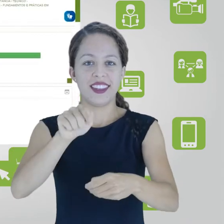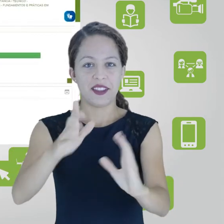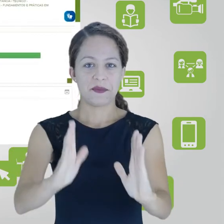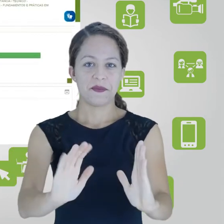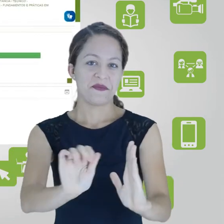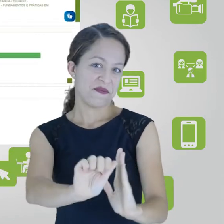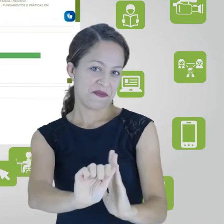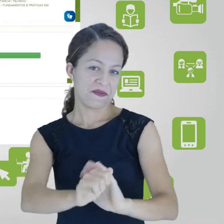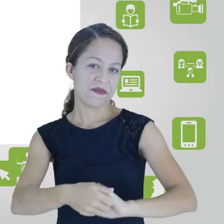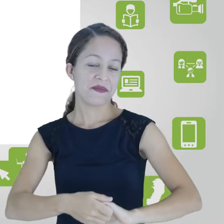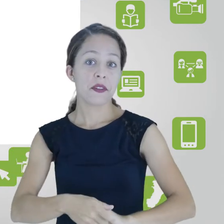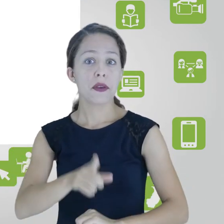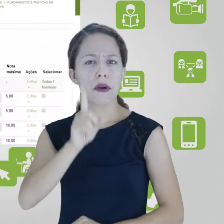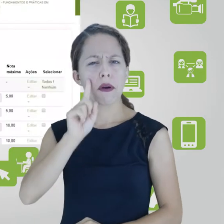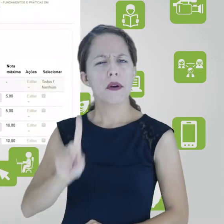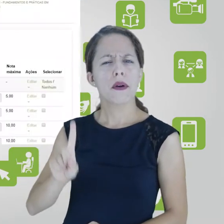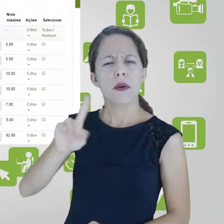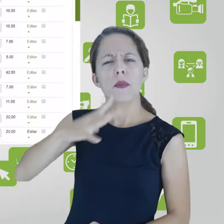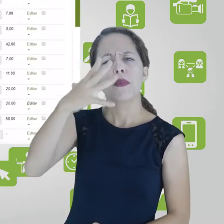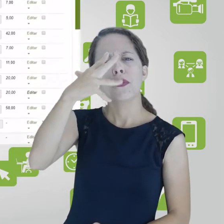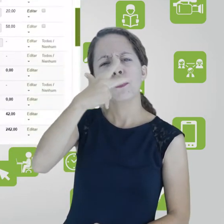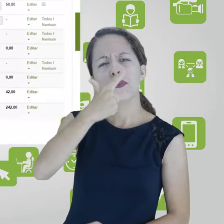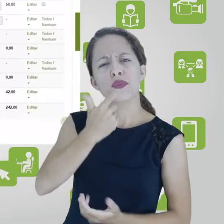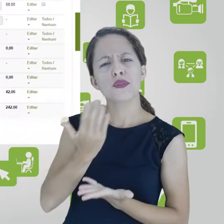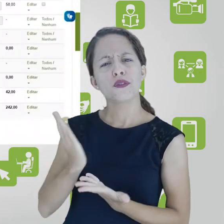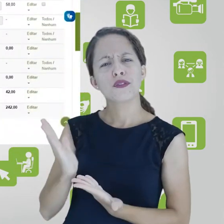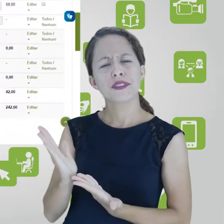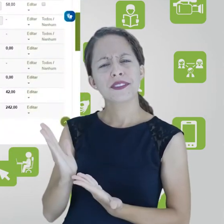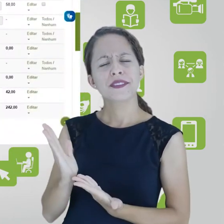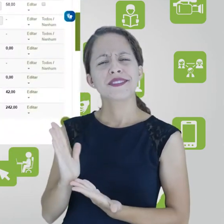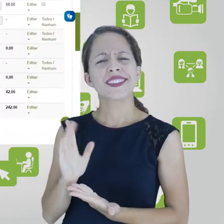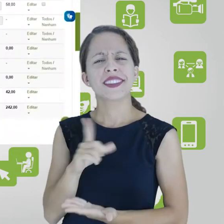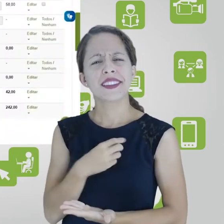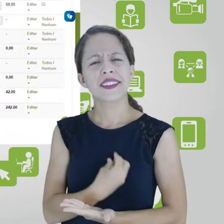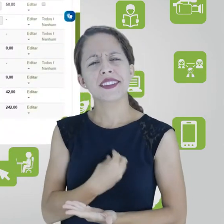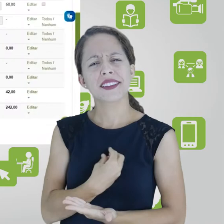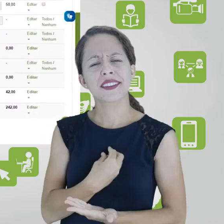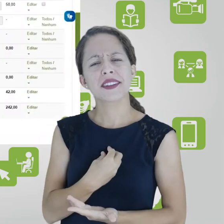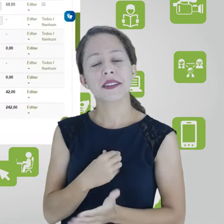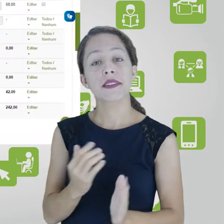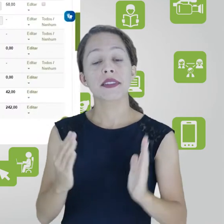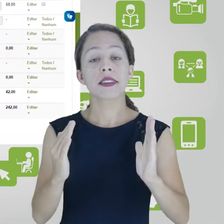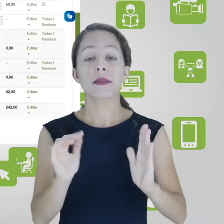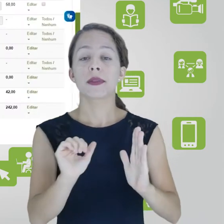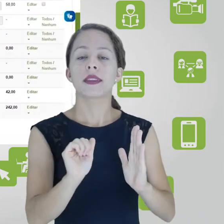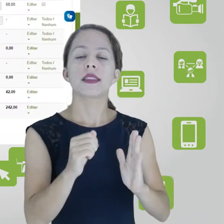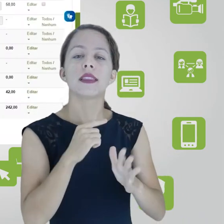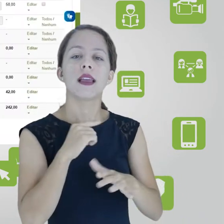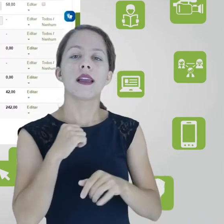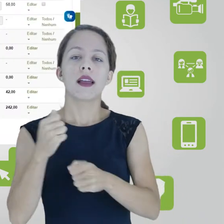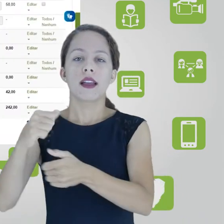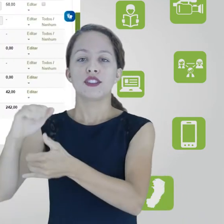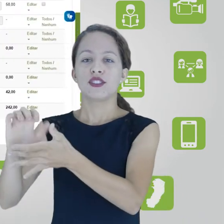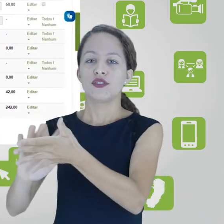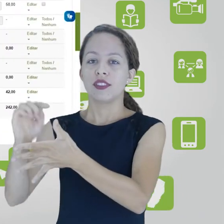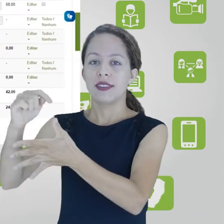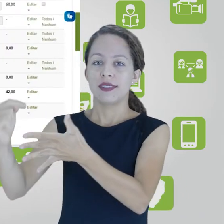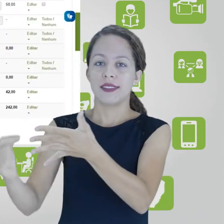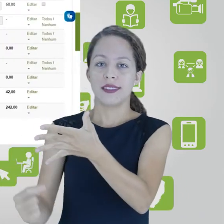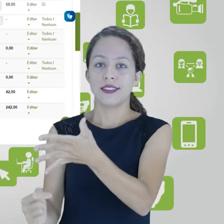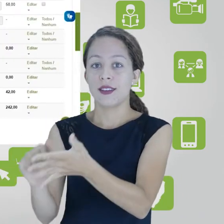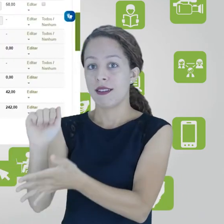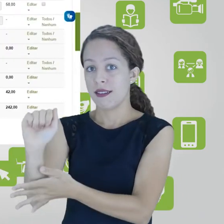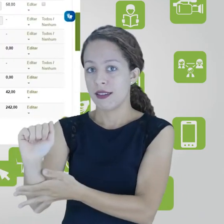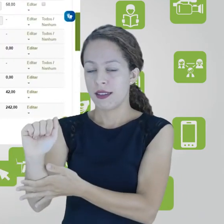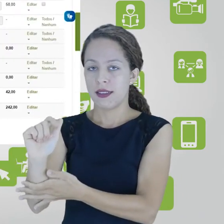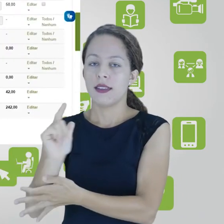Clique em continuar. Olha. Então aqui, olha que bonitinho. Etapa A, a gente tem